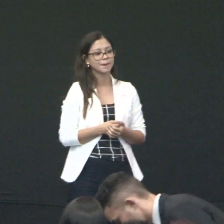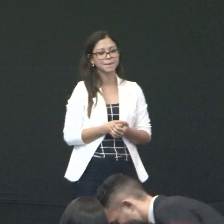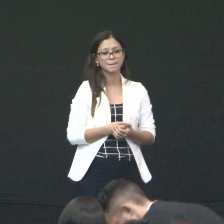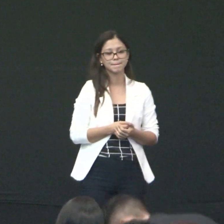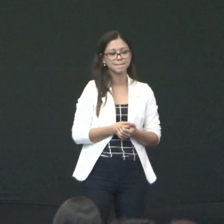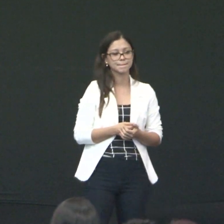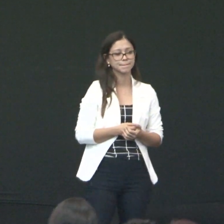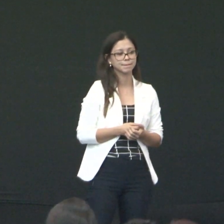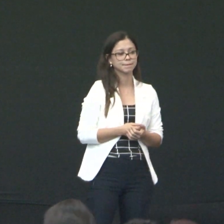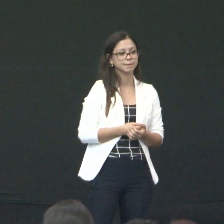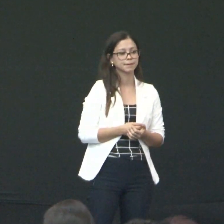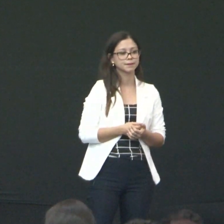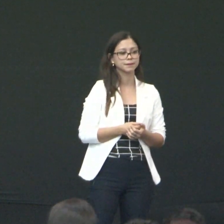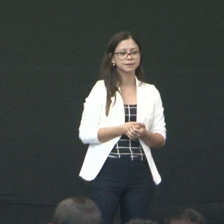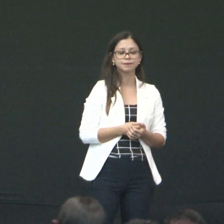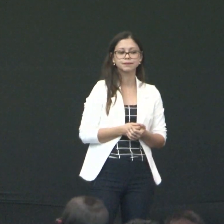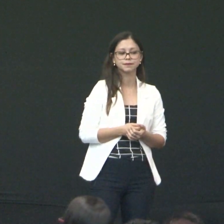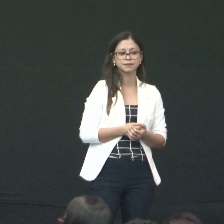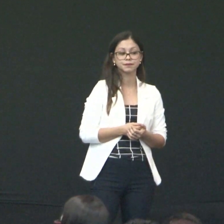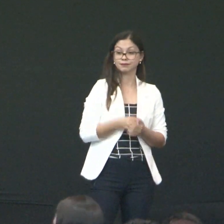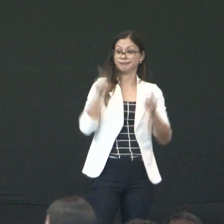um certo espanto para quem vê.